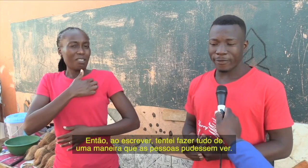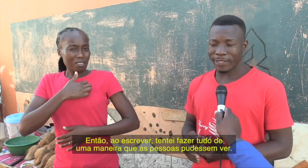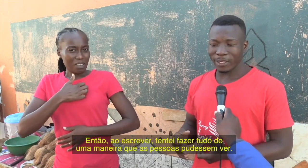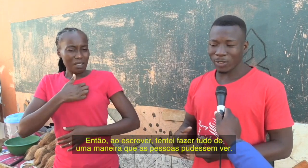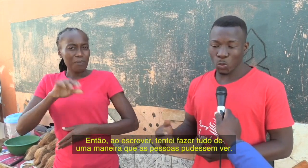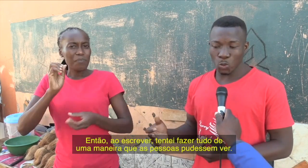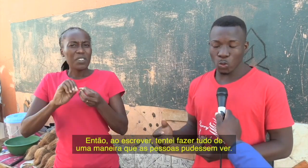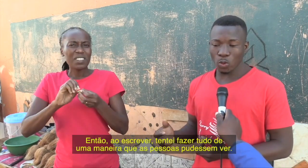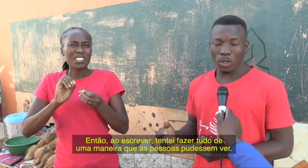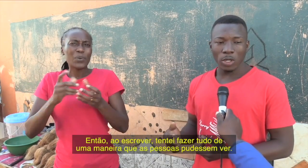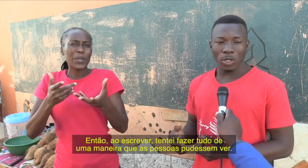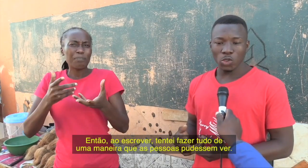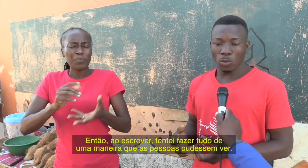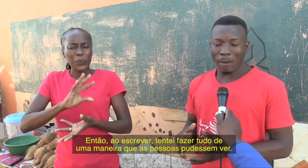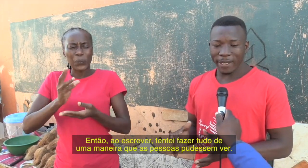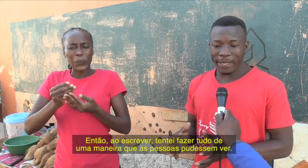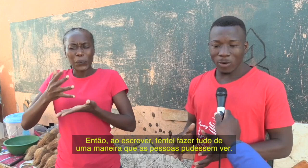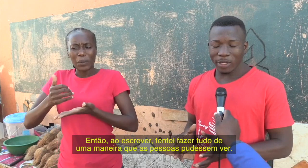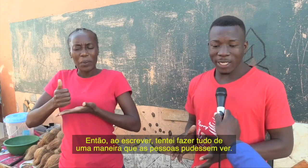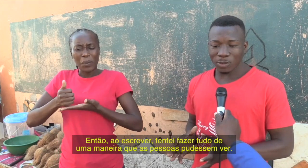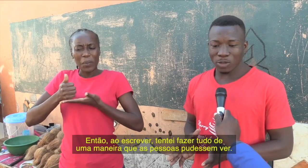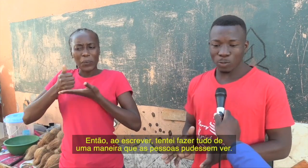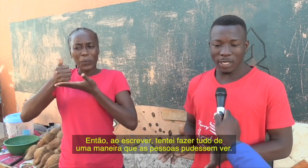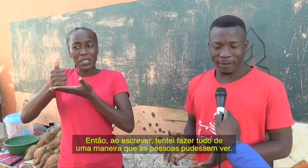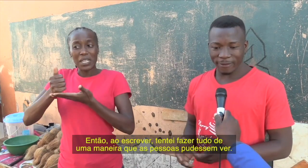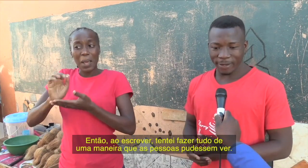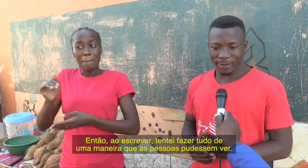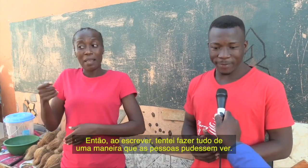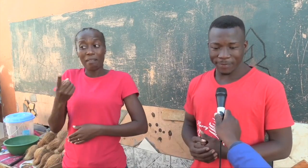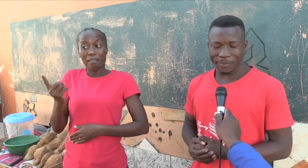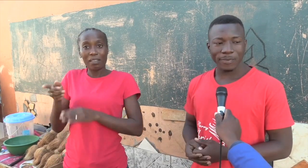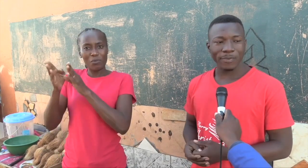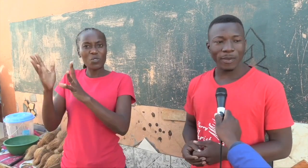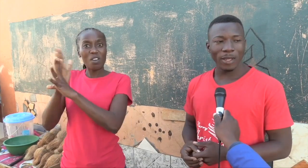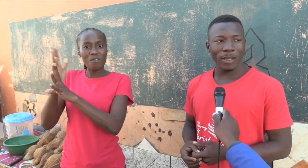fazer de tudo de uma maneira onde as pessoas pudessem ver.